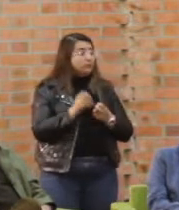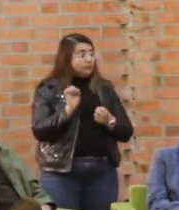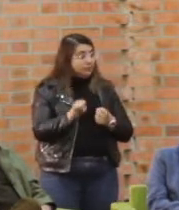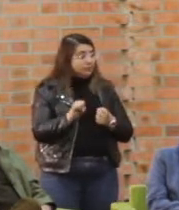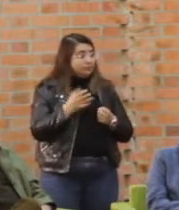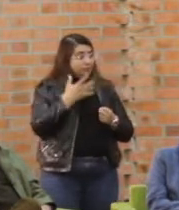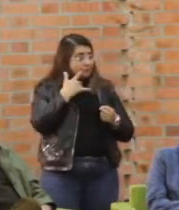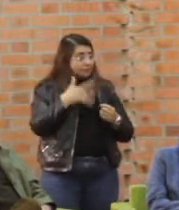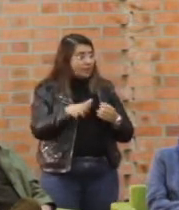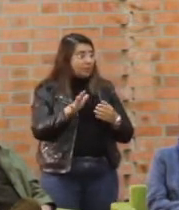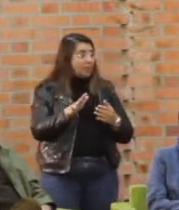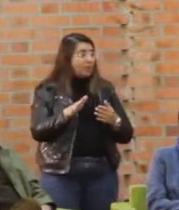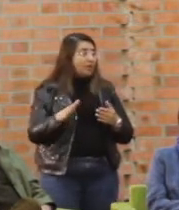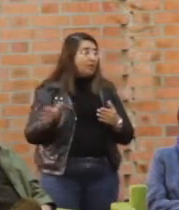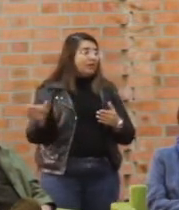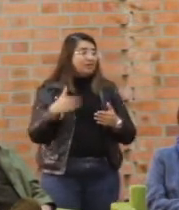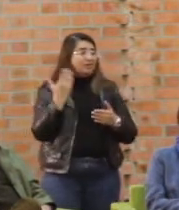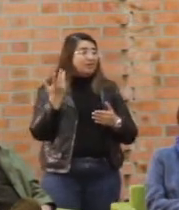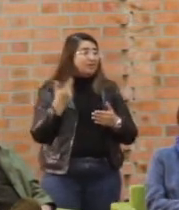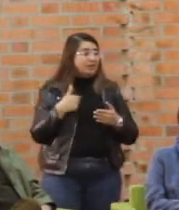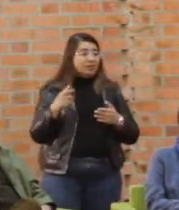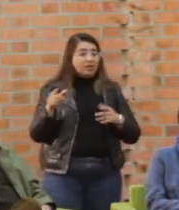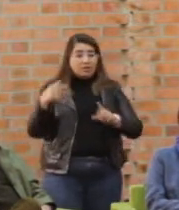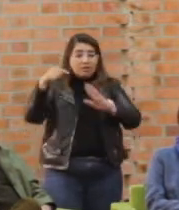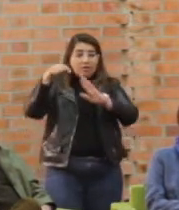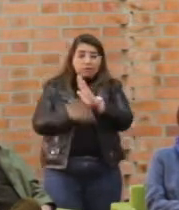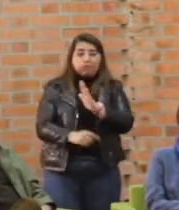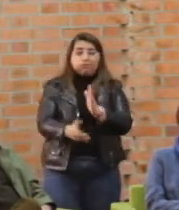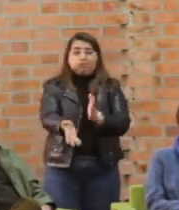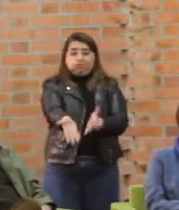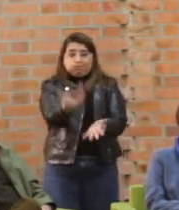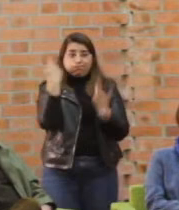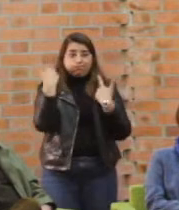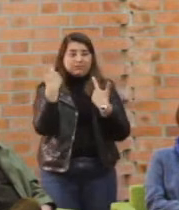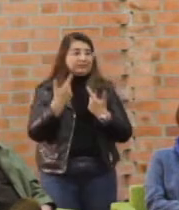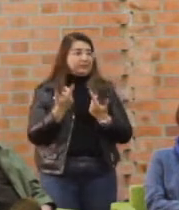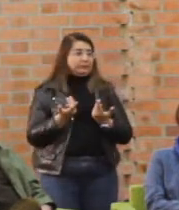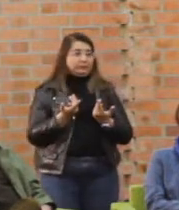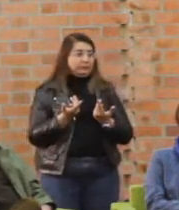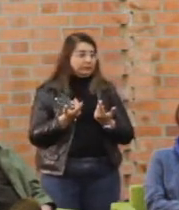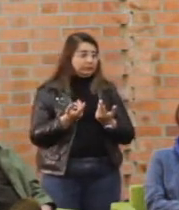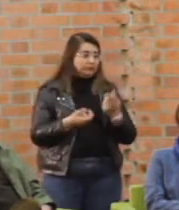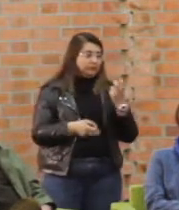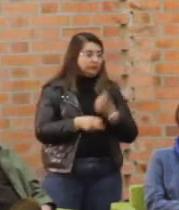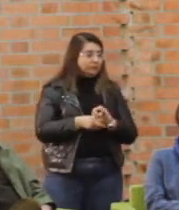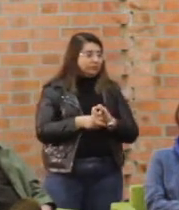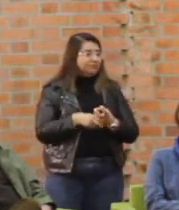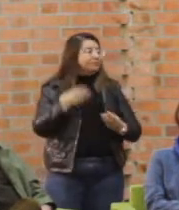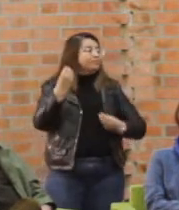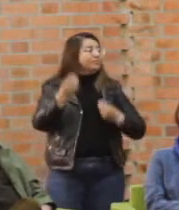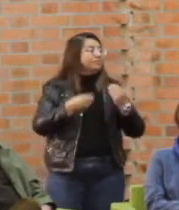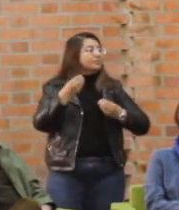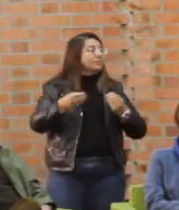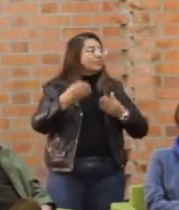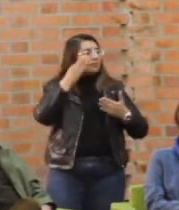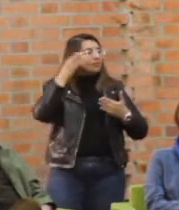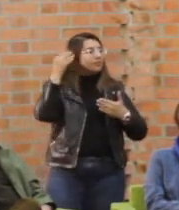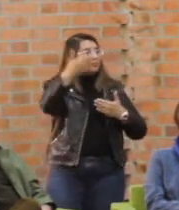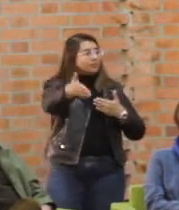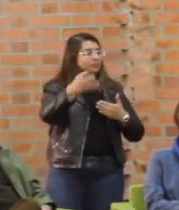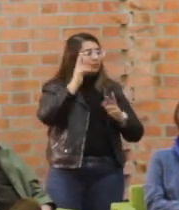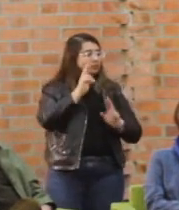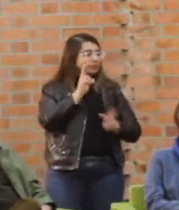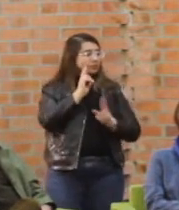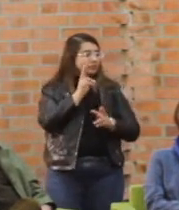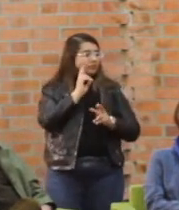arrastra es como un poco una corriente más de fondo no es como tan inmediato lo que vamos a el conocimiento que va a producir